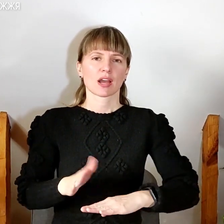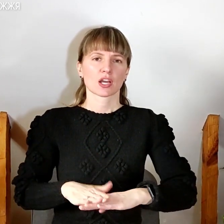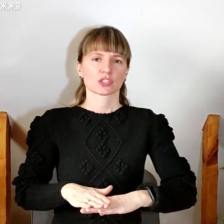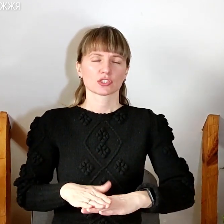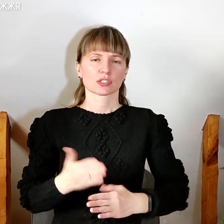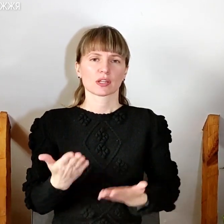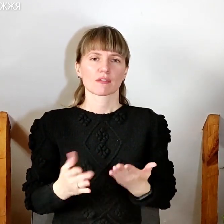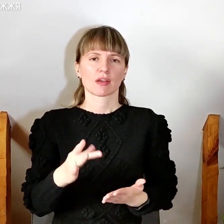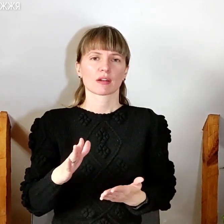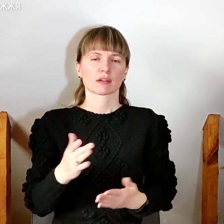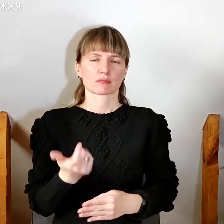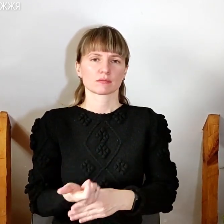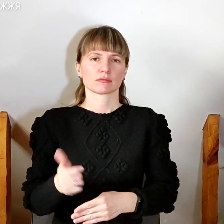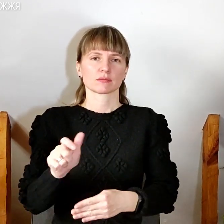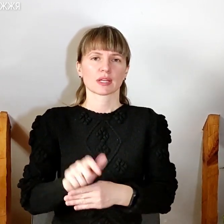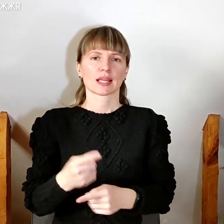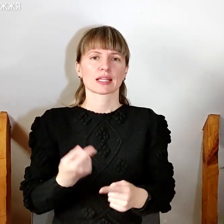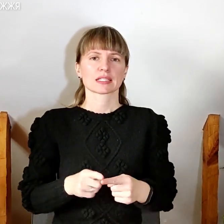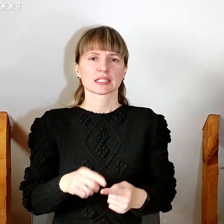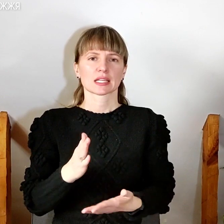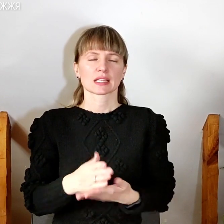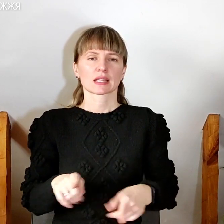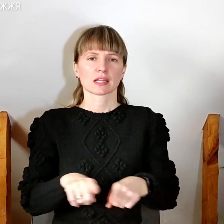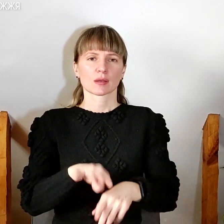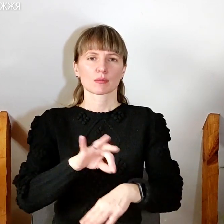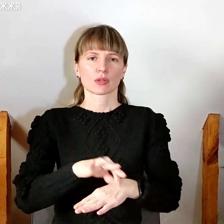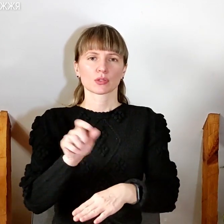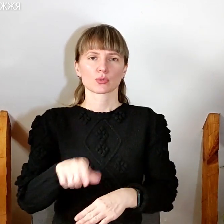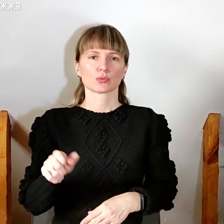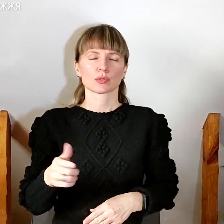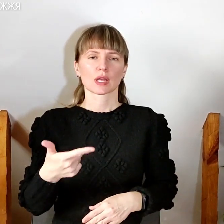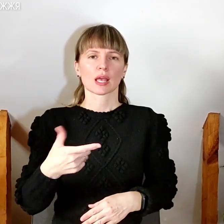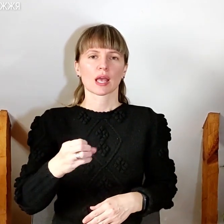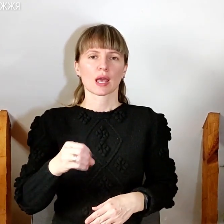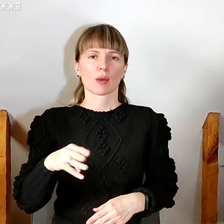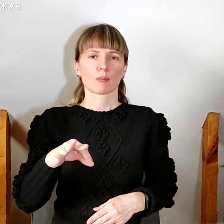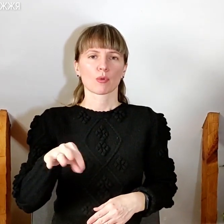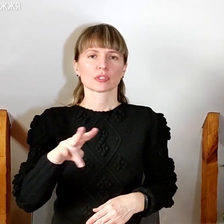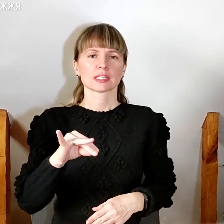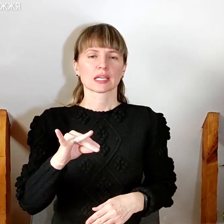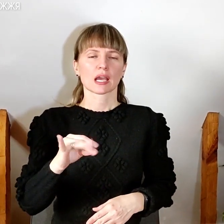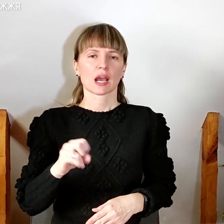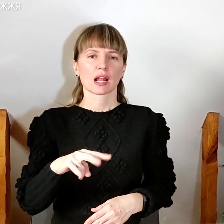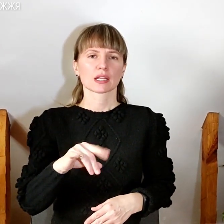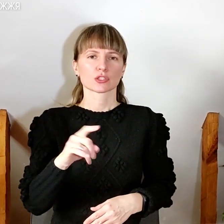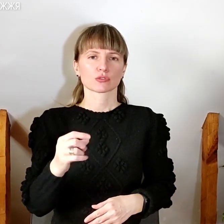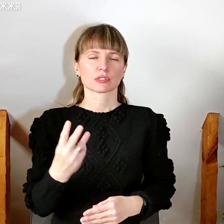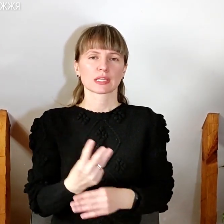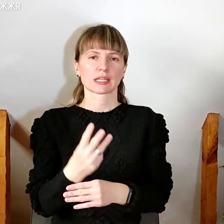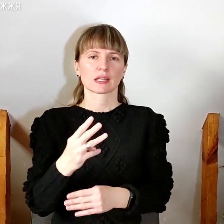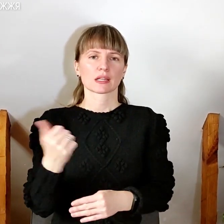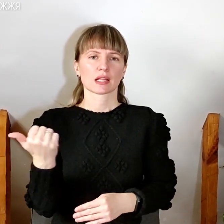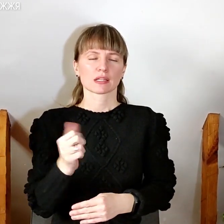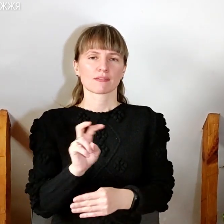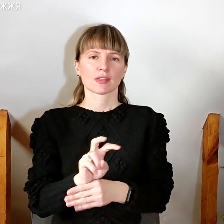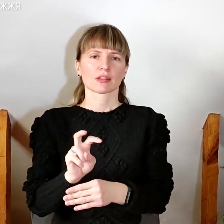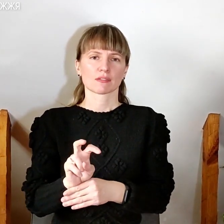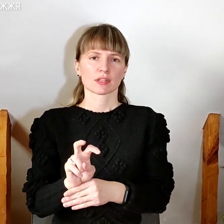рази. Це є такі пацієнти гемодіалізу, які вимушені тричі на тиждень відвідувати